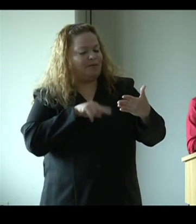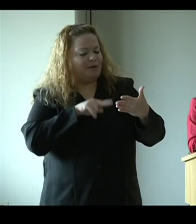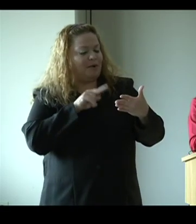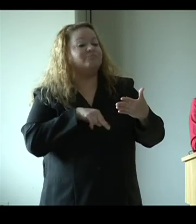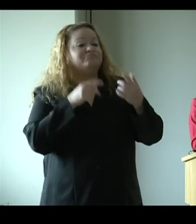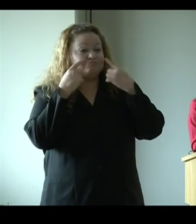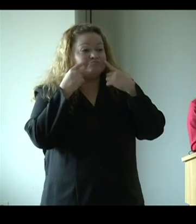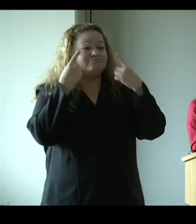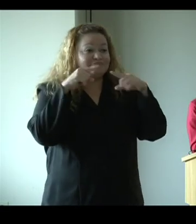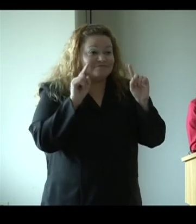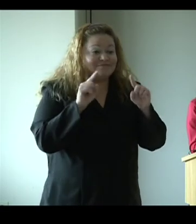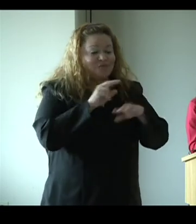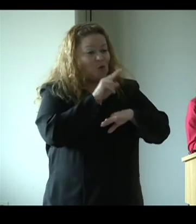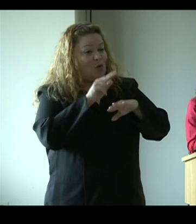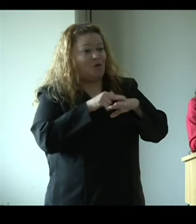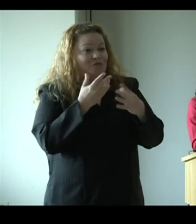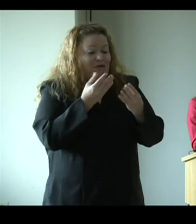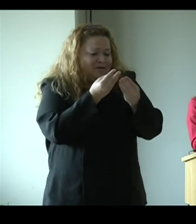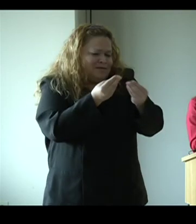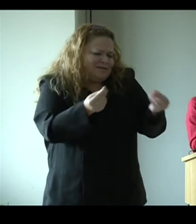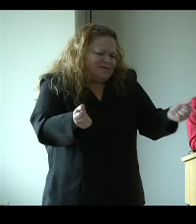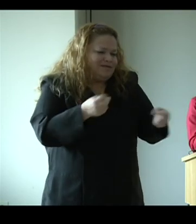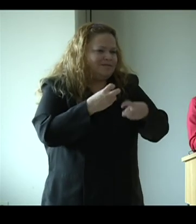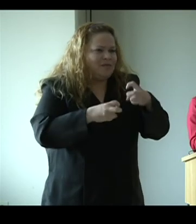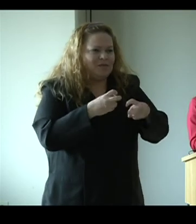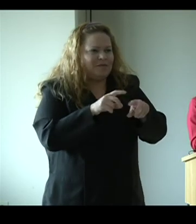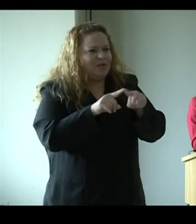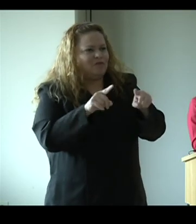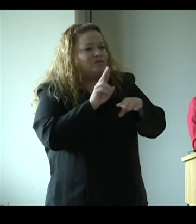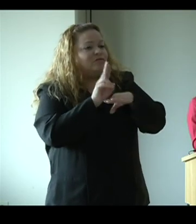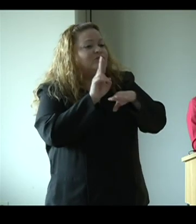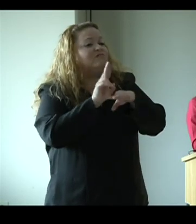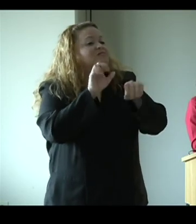obviamente no es que esto resuelva de manera mágica uno usa las herramientas en el proceso